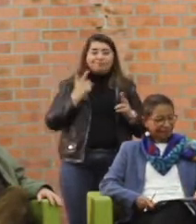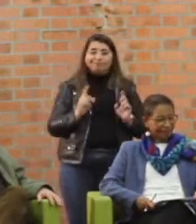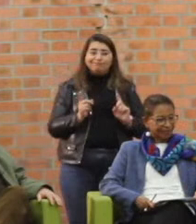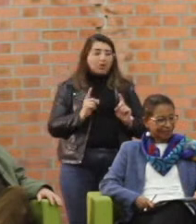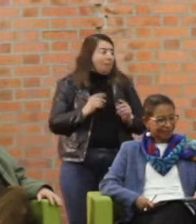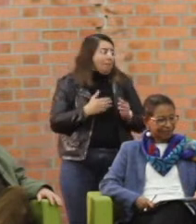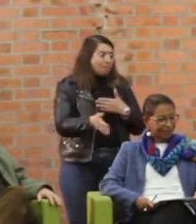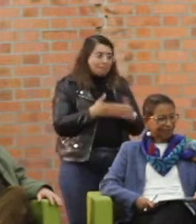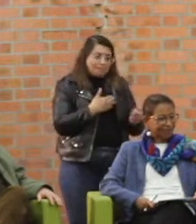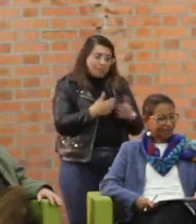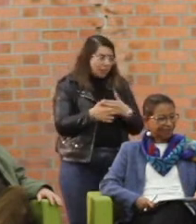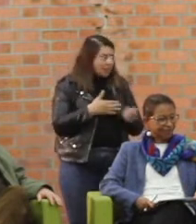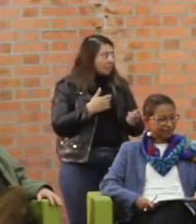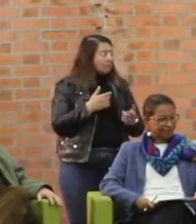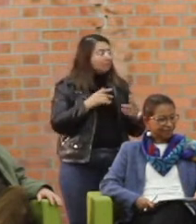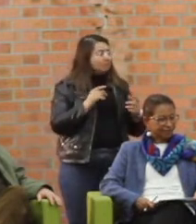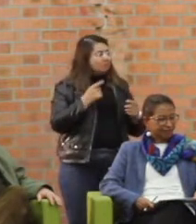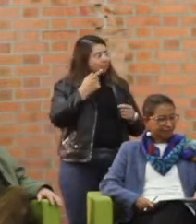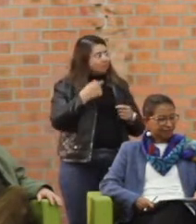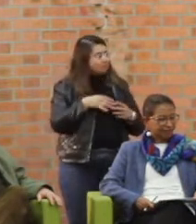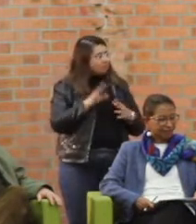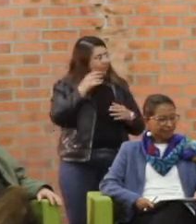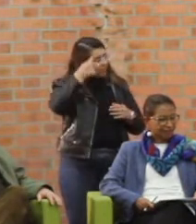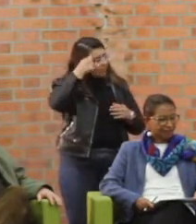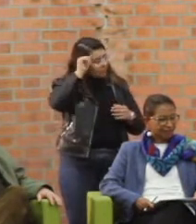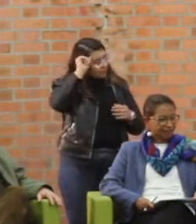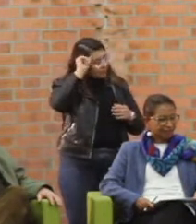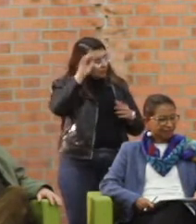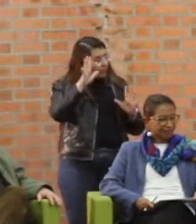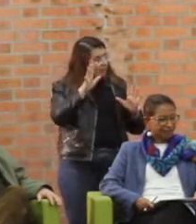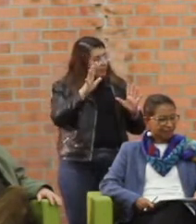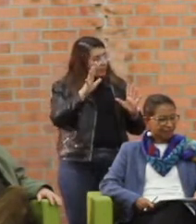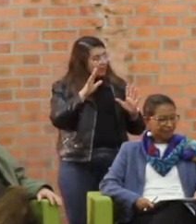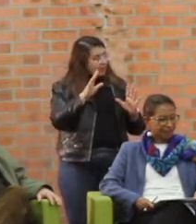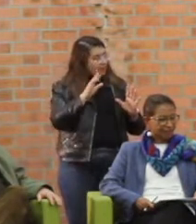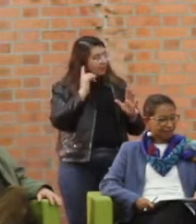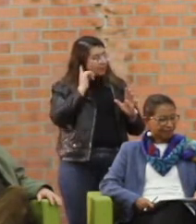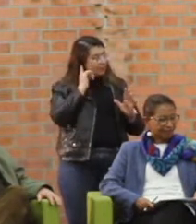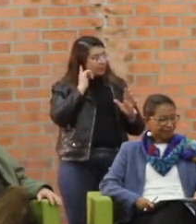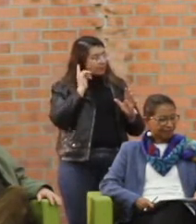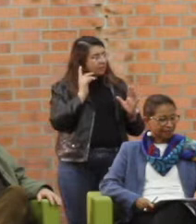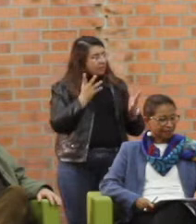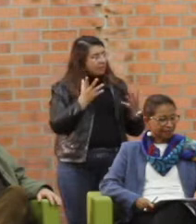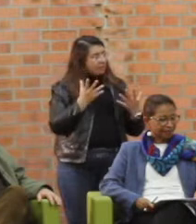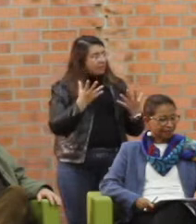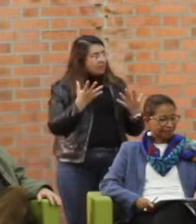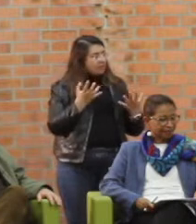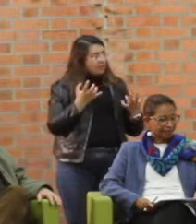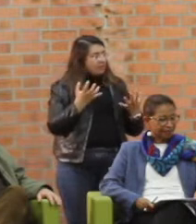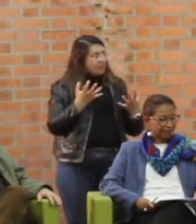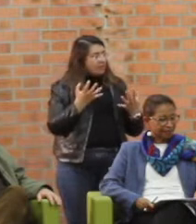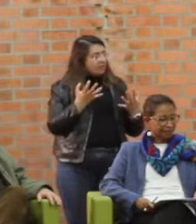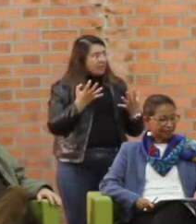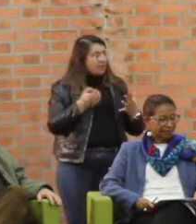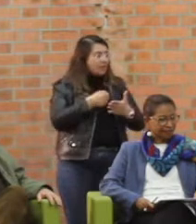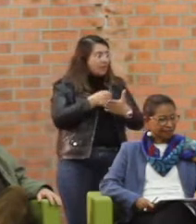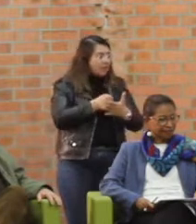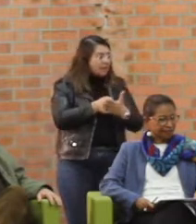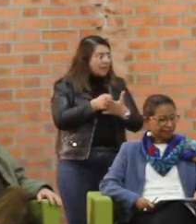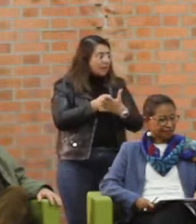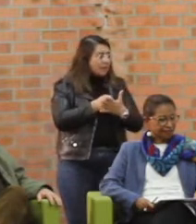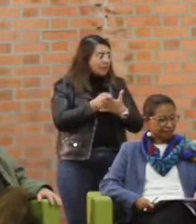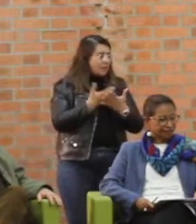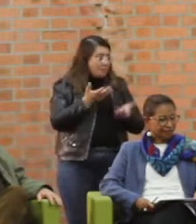Ecos de su trabajo académico Pero bueno quiero plantear que me